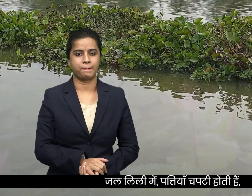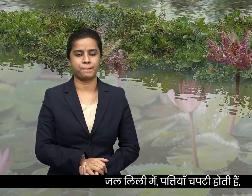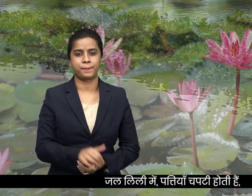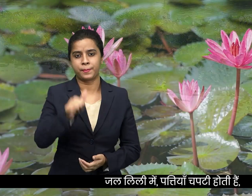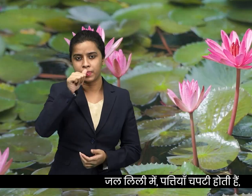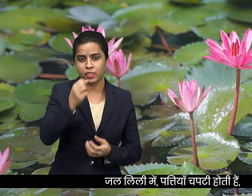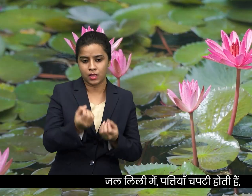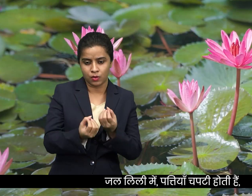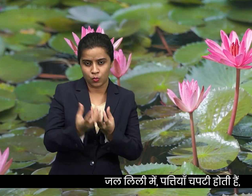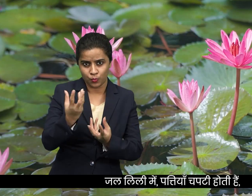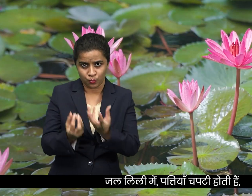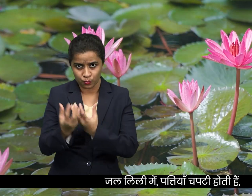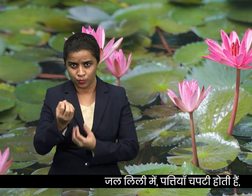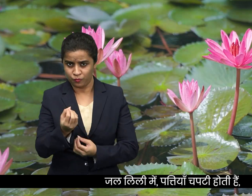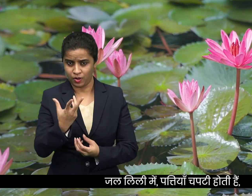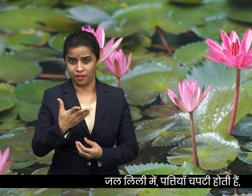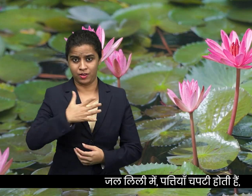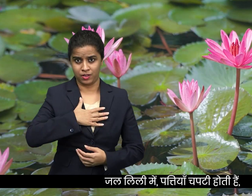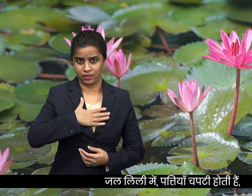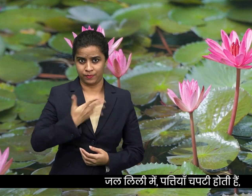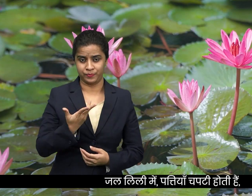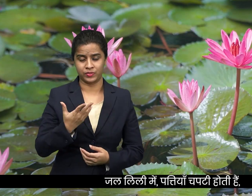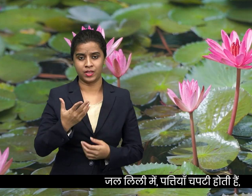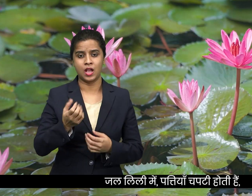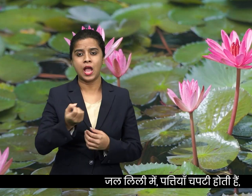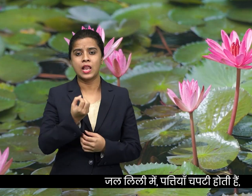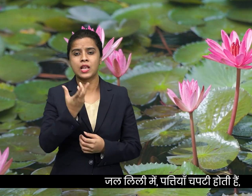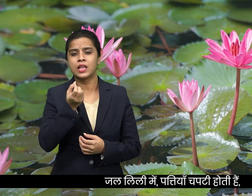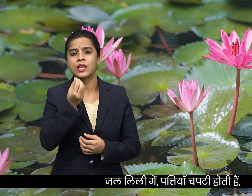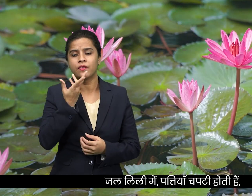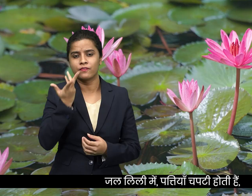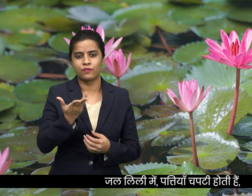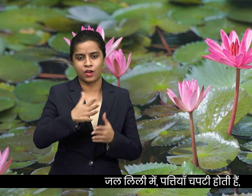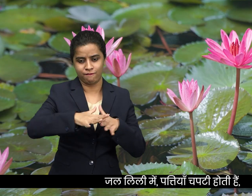जल लिली में पत्तियां चपटी होती है